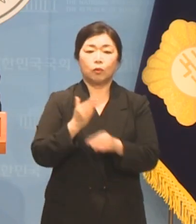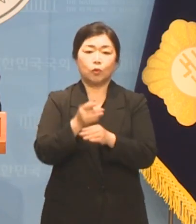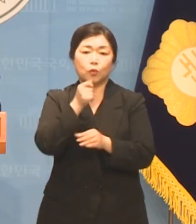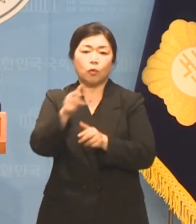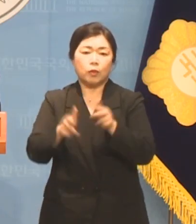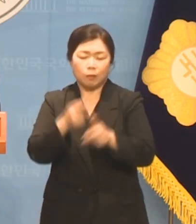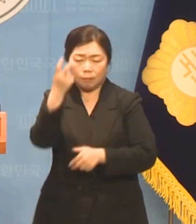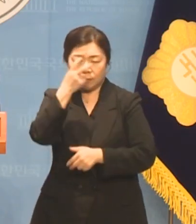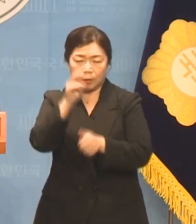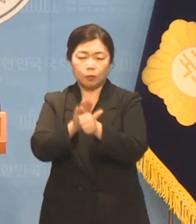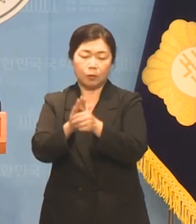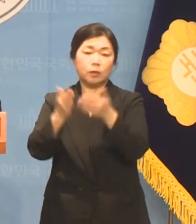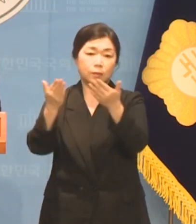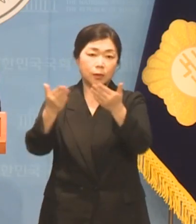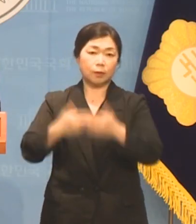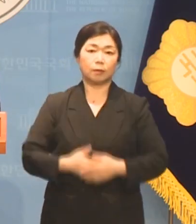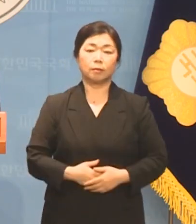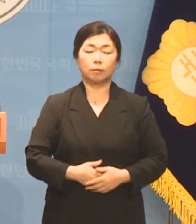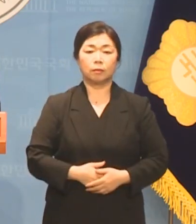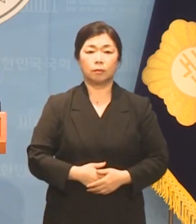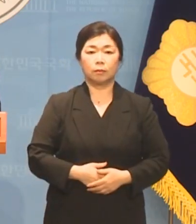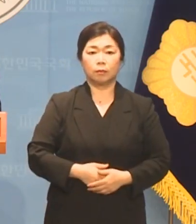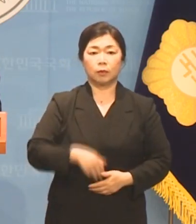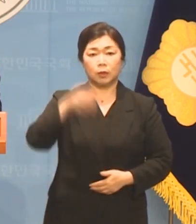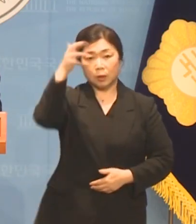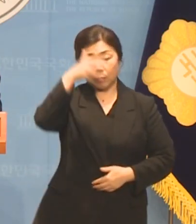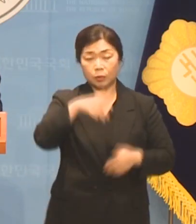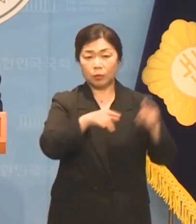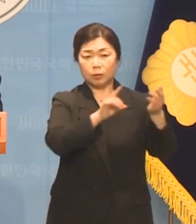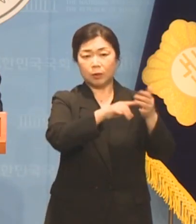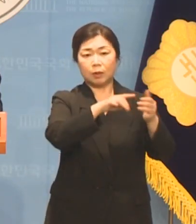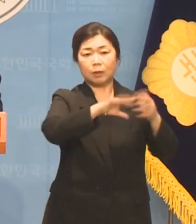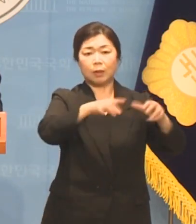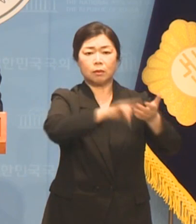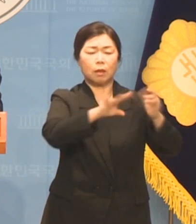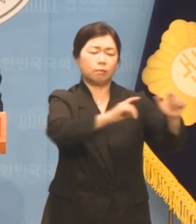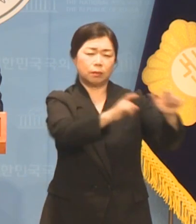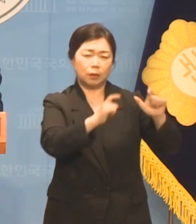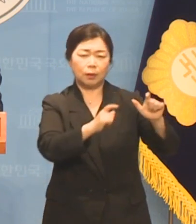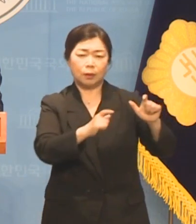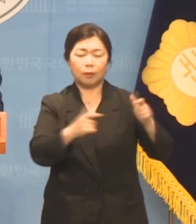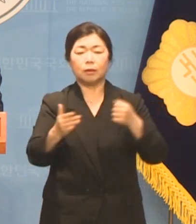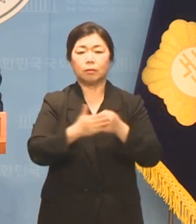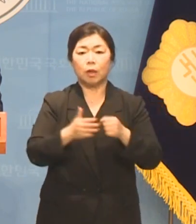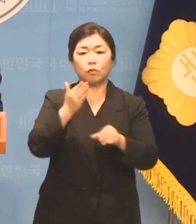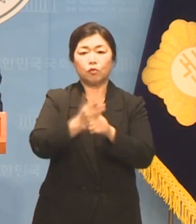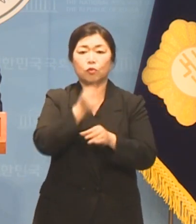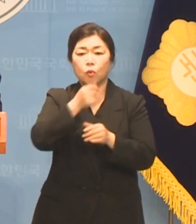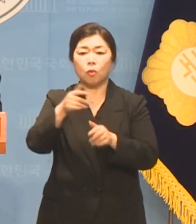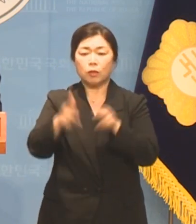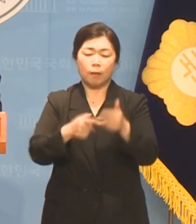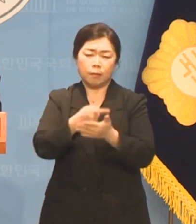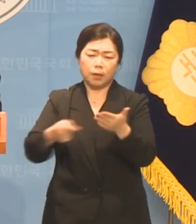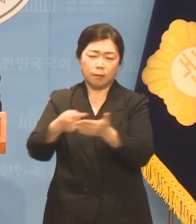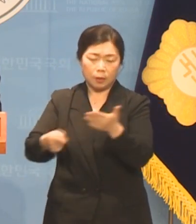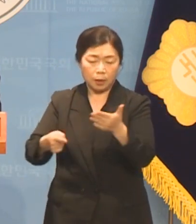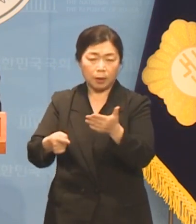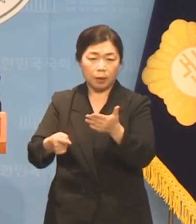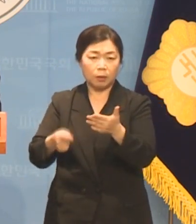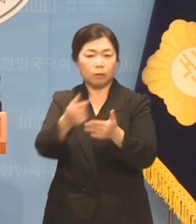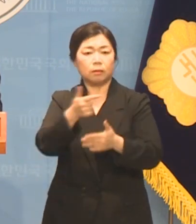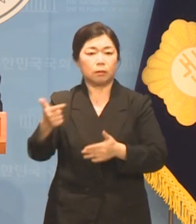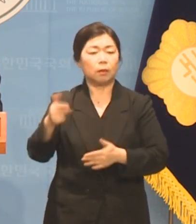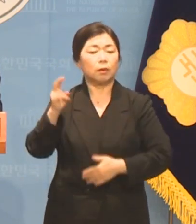중소기업을 지켜내겠습니다. 트럼프 2기의 고관세 정책에 따라 주력 산업 중소기업들의 피해가 예상됩니다.